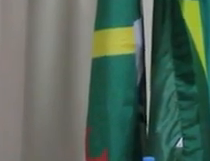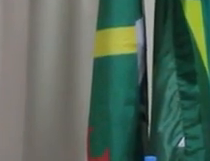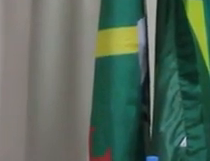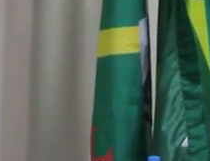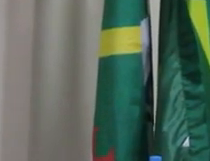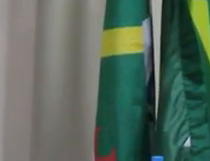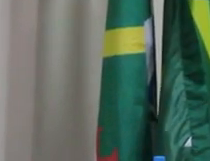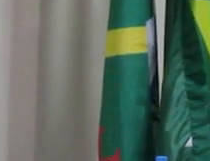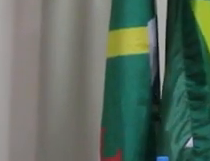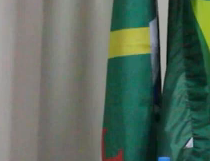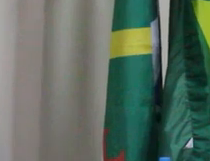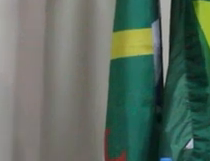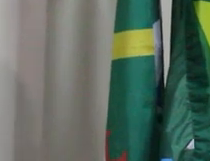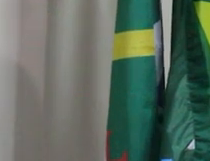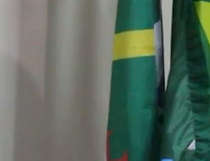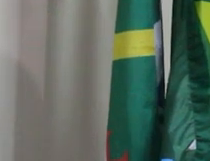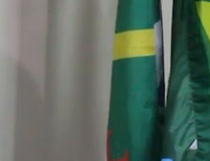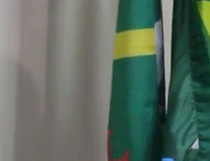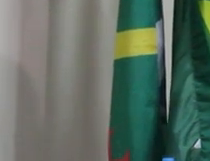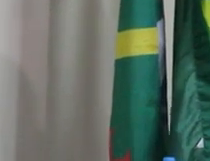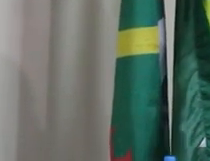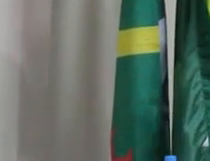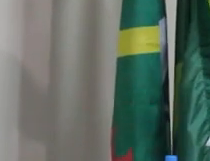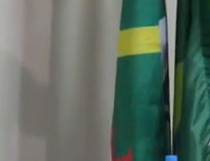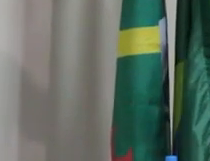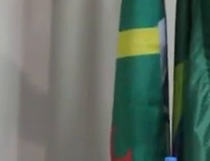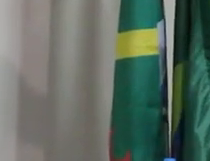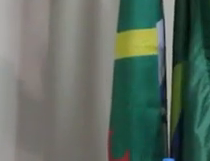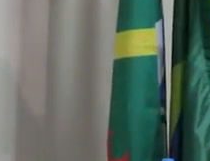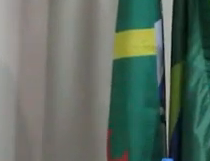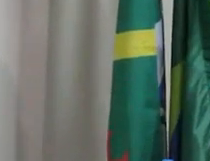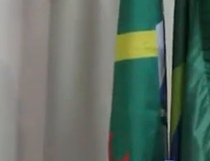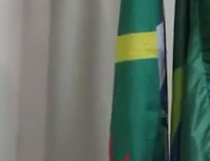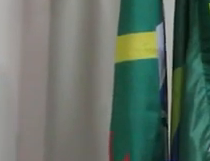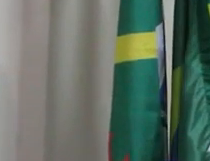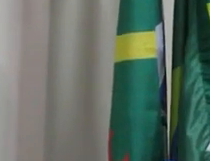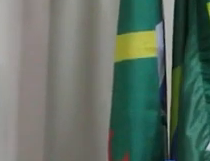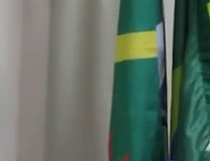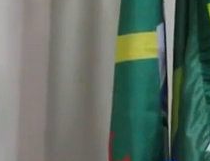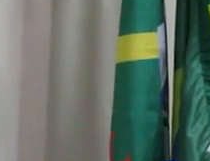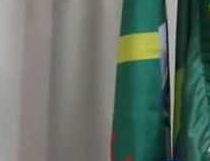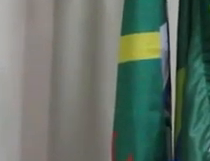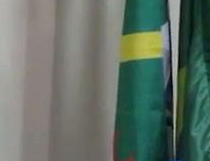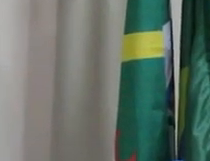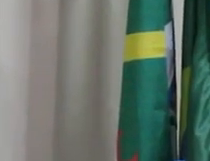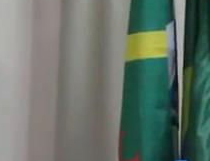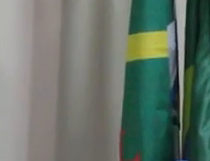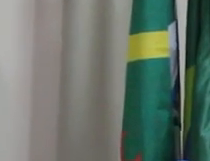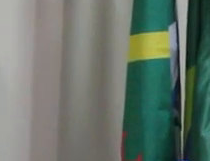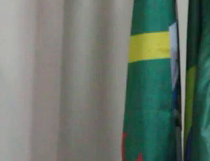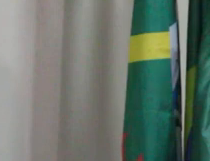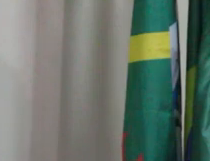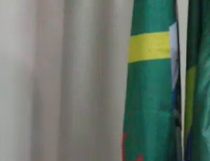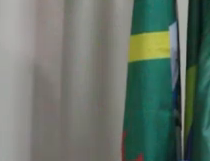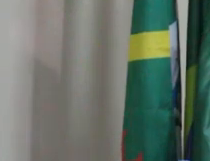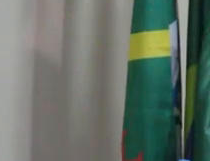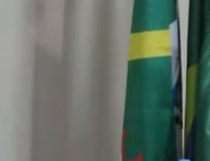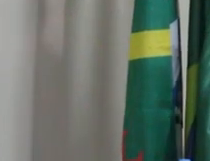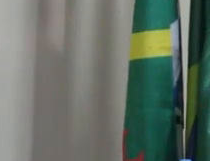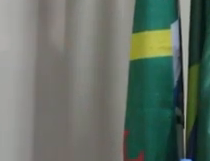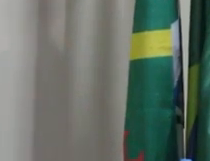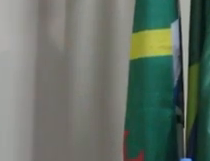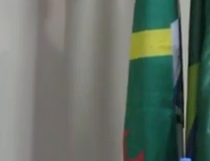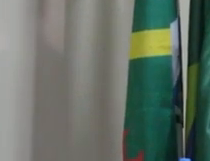do turismo. E eu falo para a gente assim, eu cansei de mandar, através do Contur, mandar solicitações para o Estado me responder, com